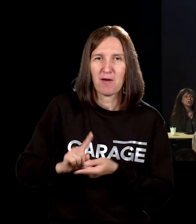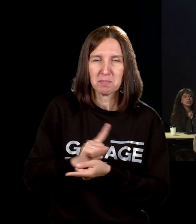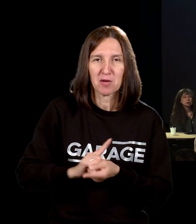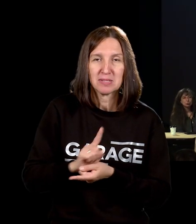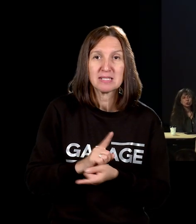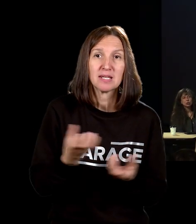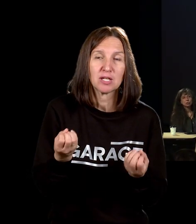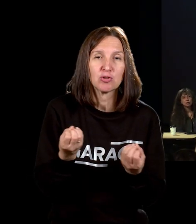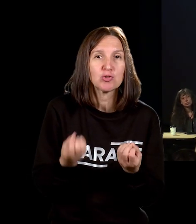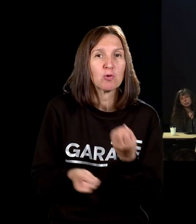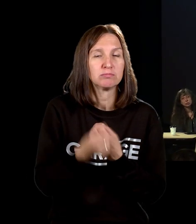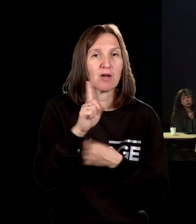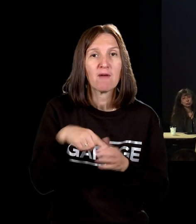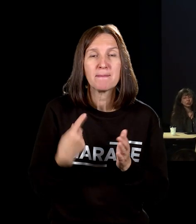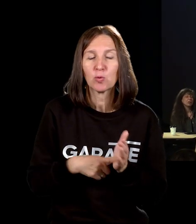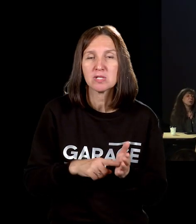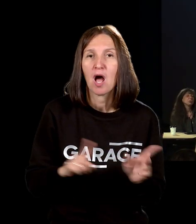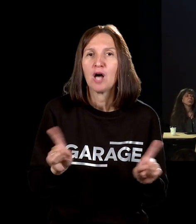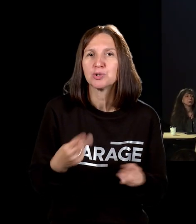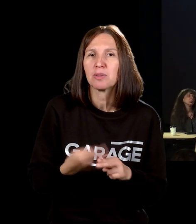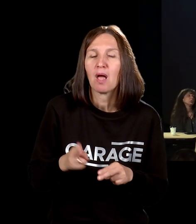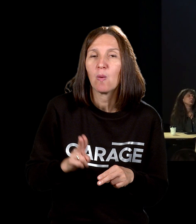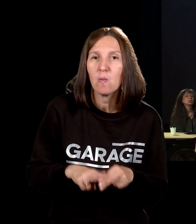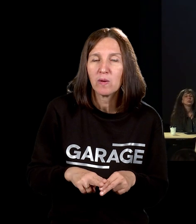тот же самый вопрос, что же такое было,